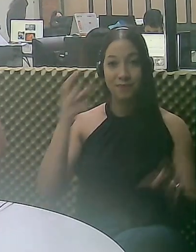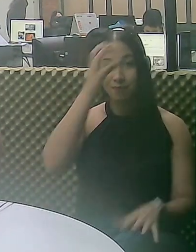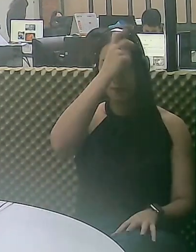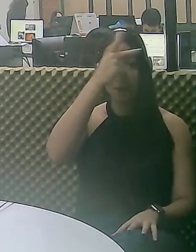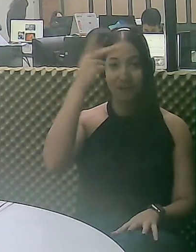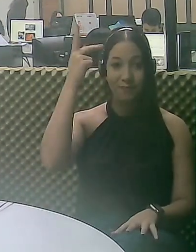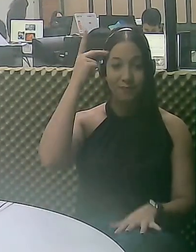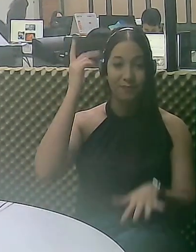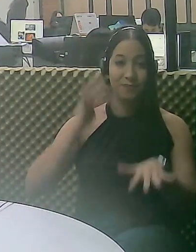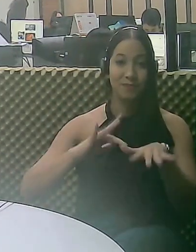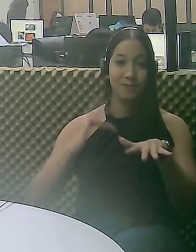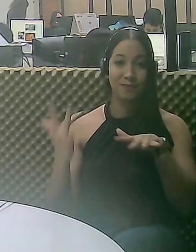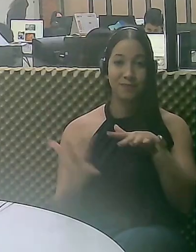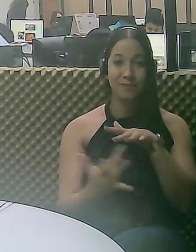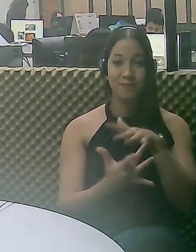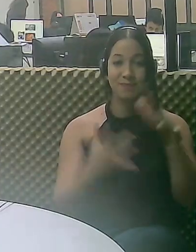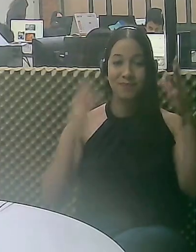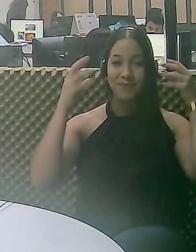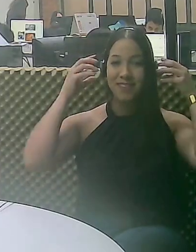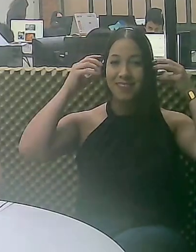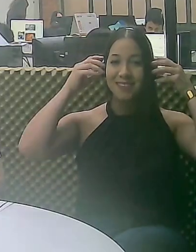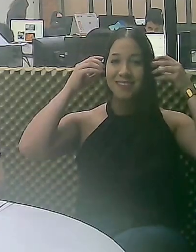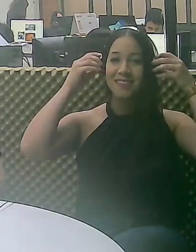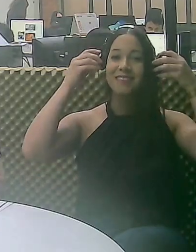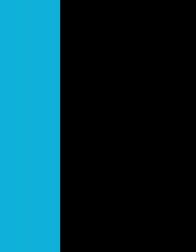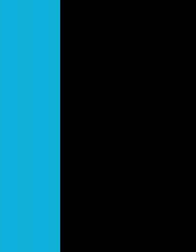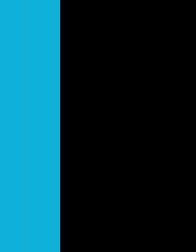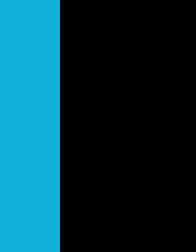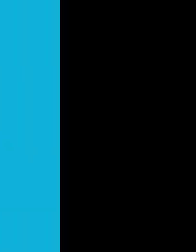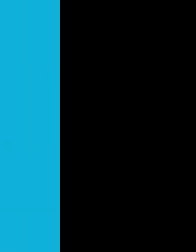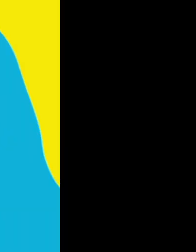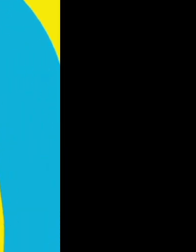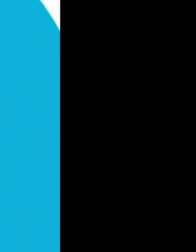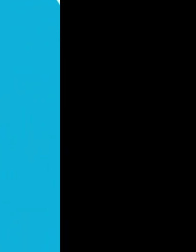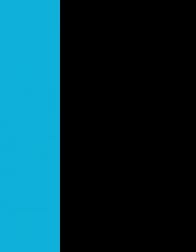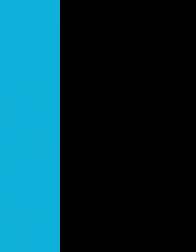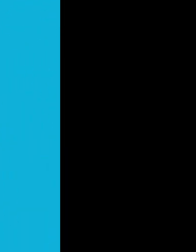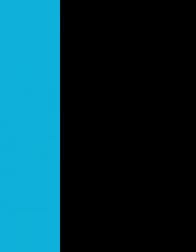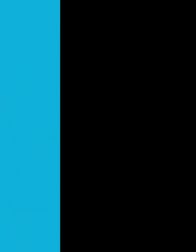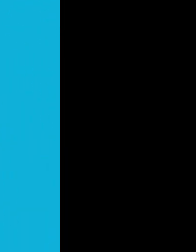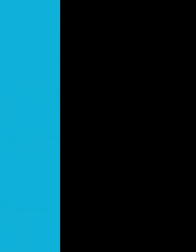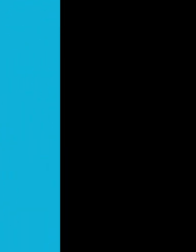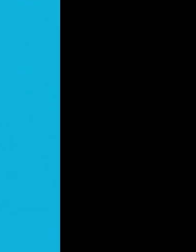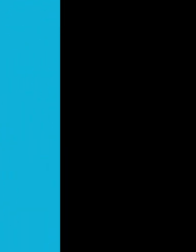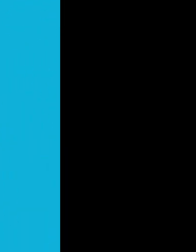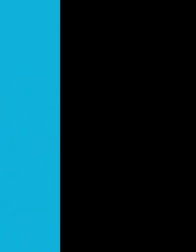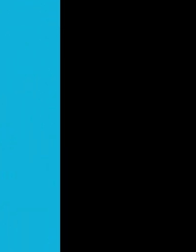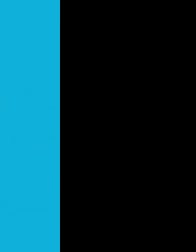Continue conosco no portal da Prefeitura e nas redes sociais.